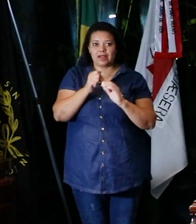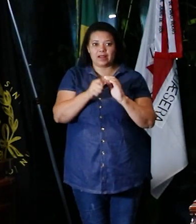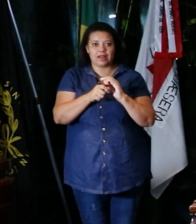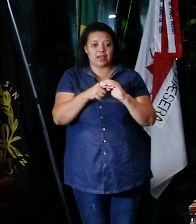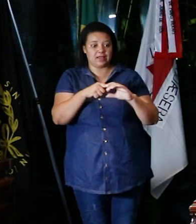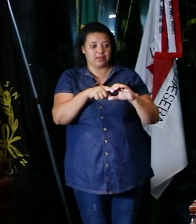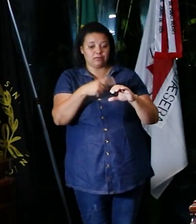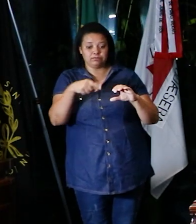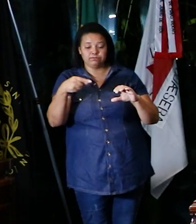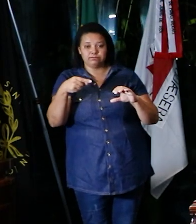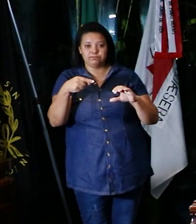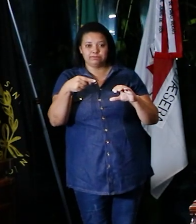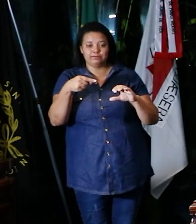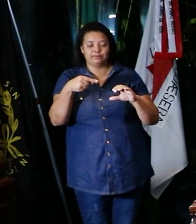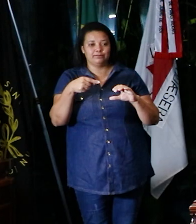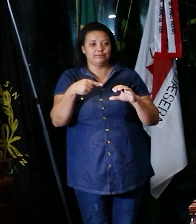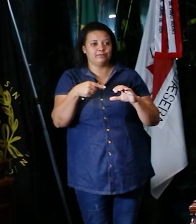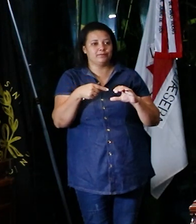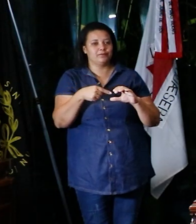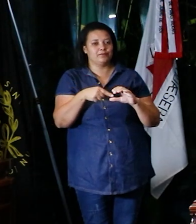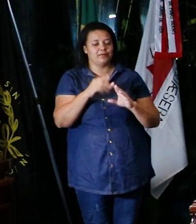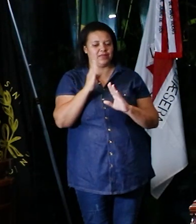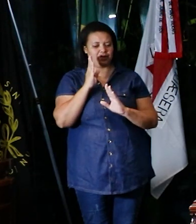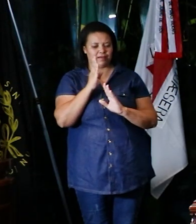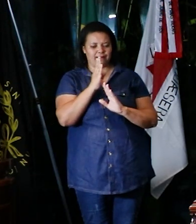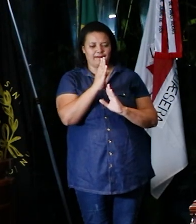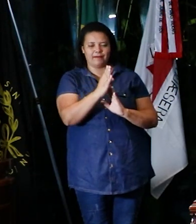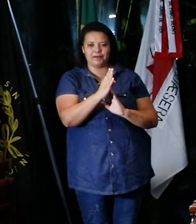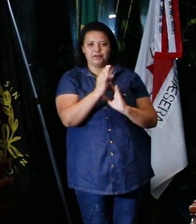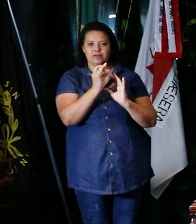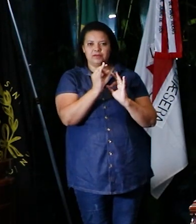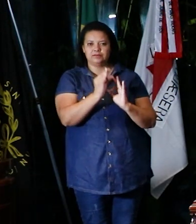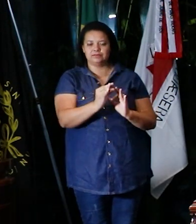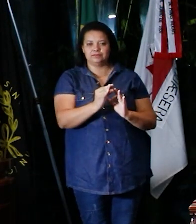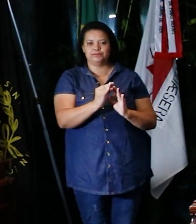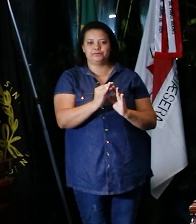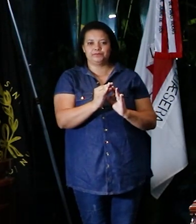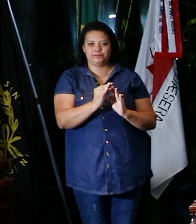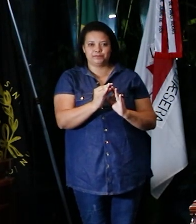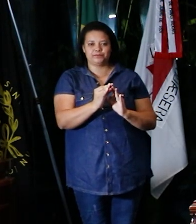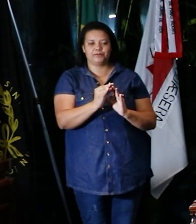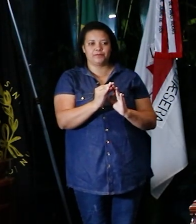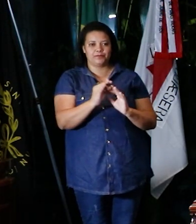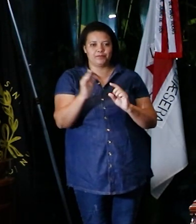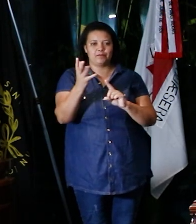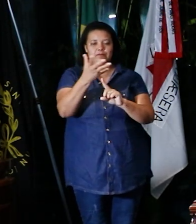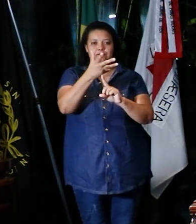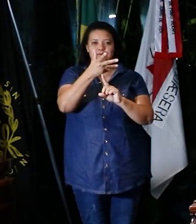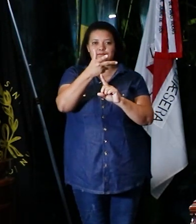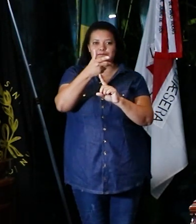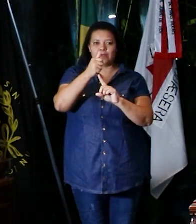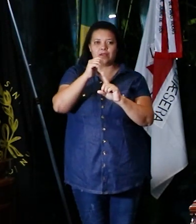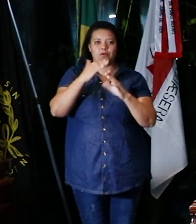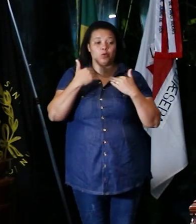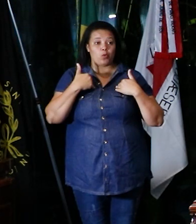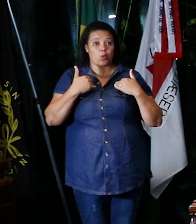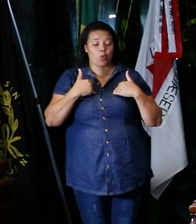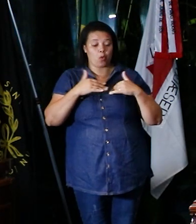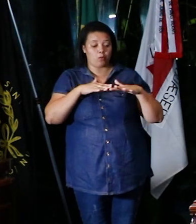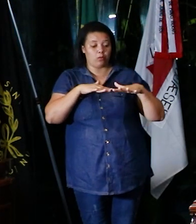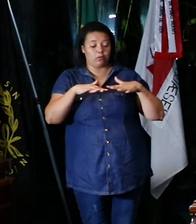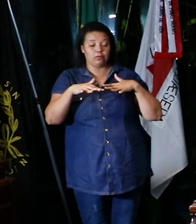roaz, reto, resplandece. A arte que se tira do corpo, as belas artes do